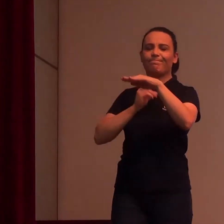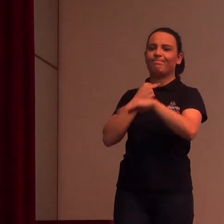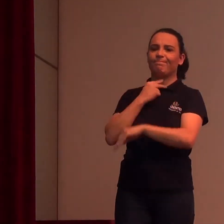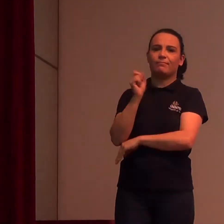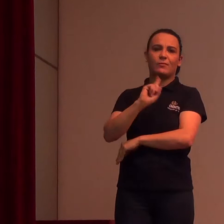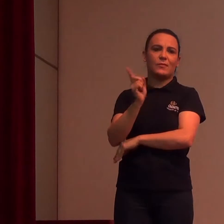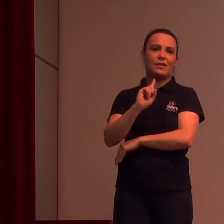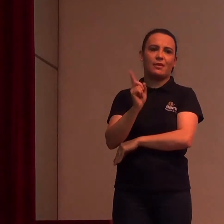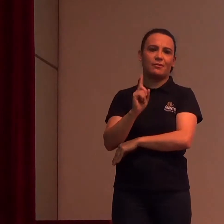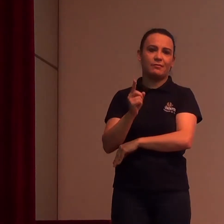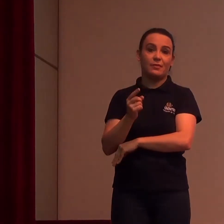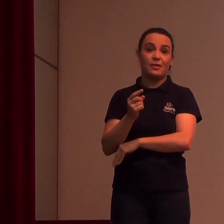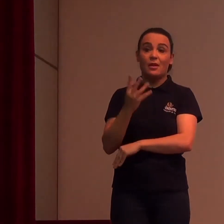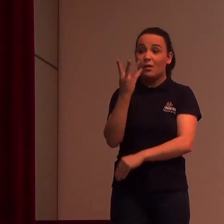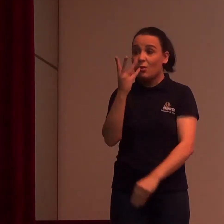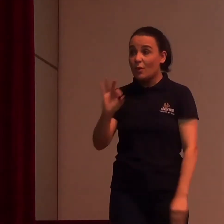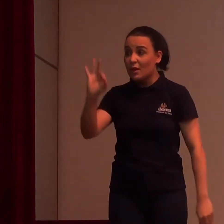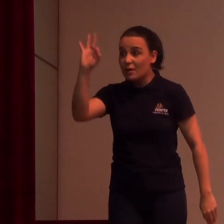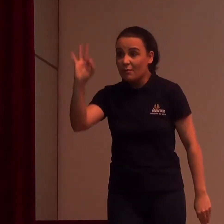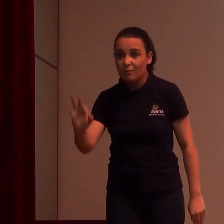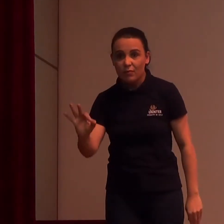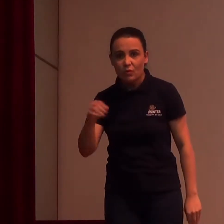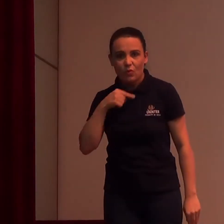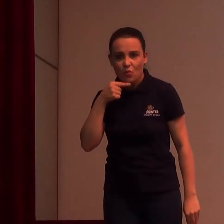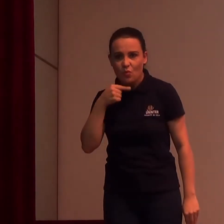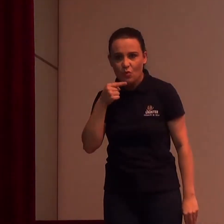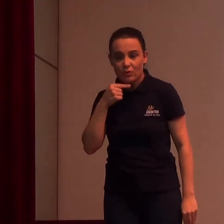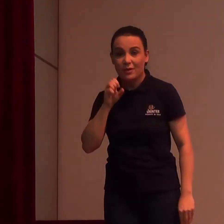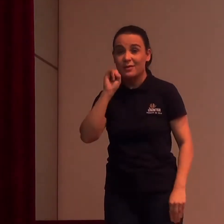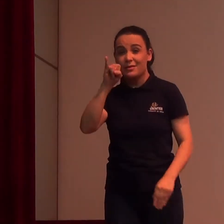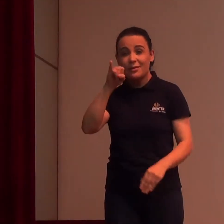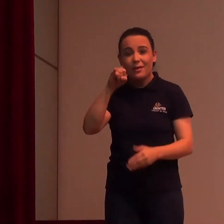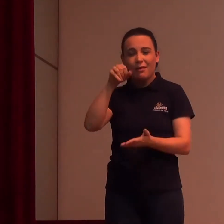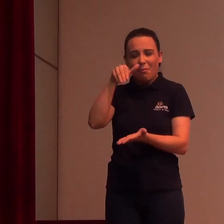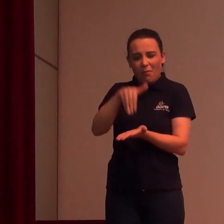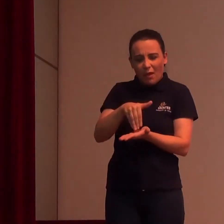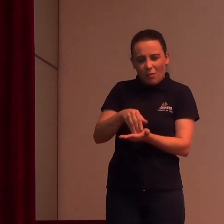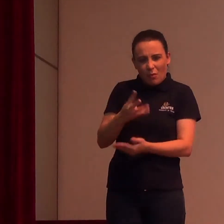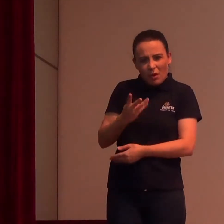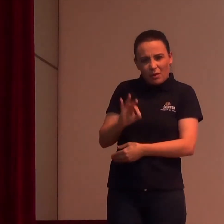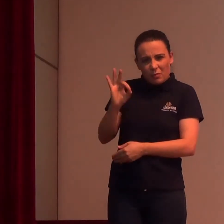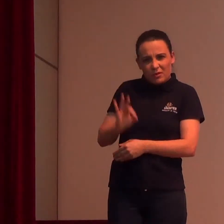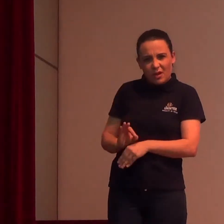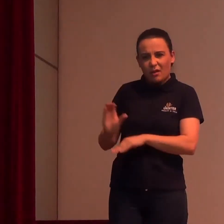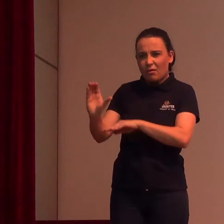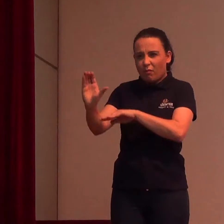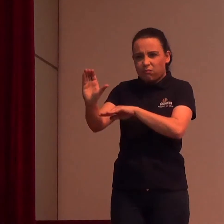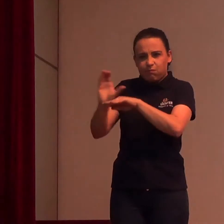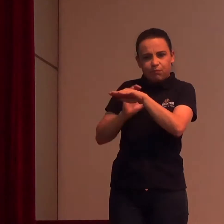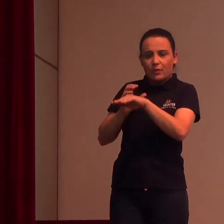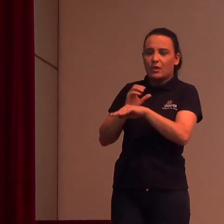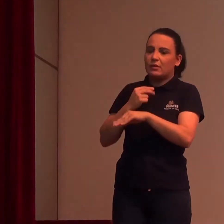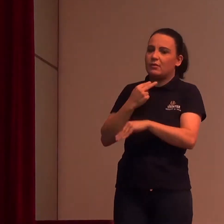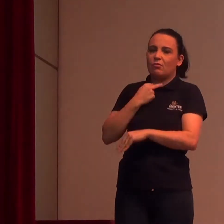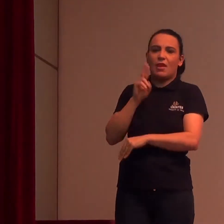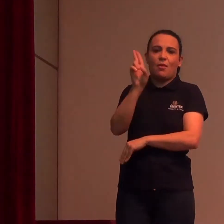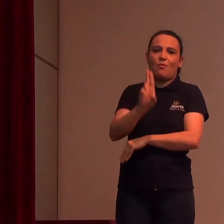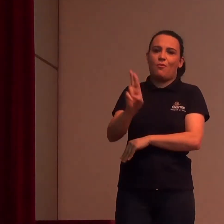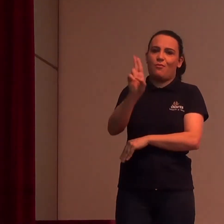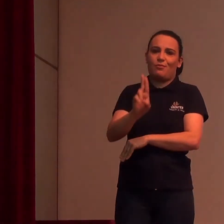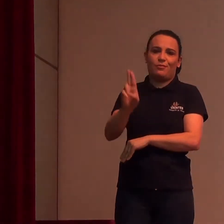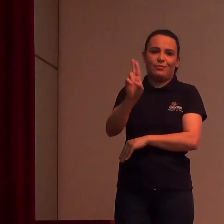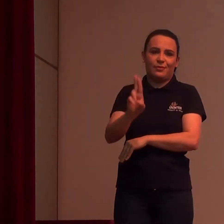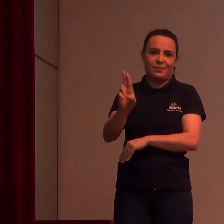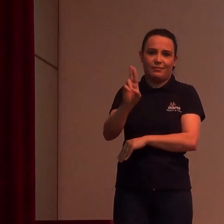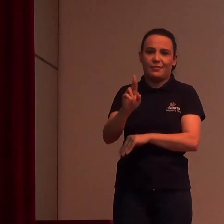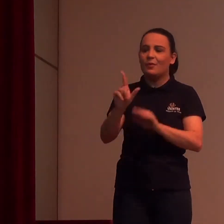você não pode usar aquilo que você captou. Então, a gente faz projetos menores, com a nossa capacidade de ir